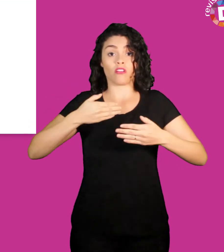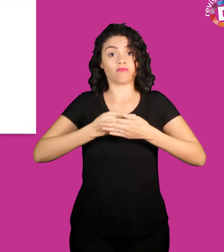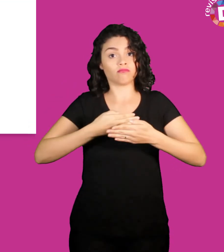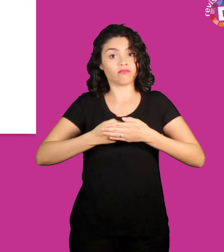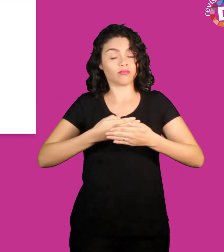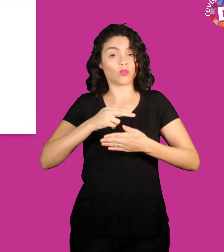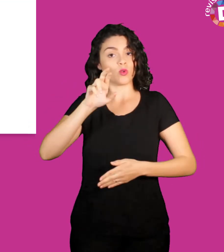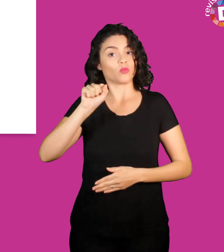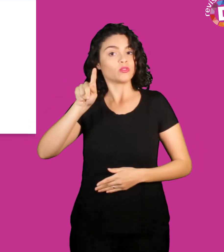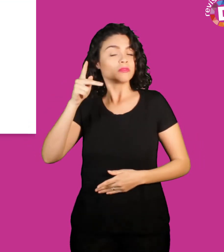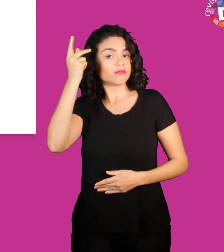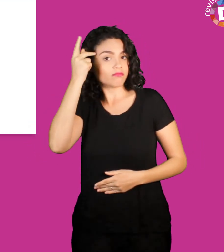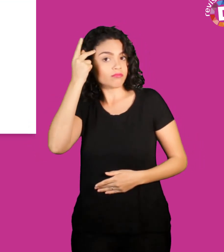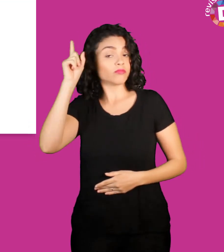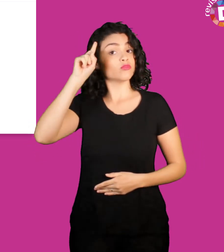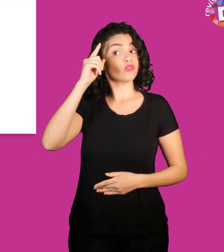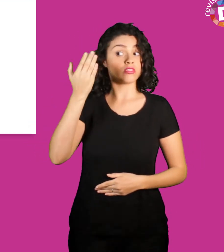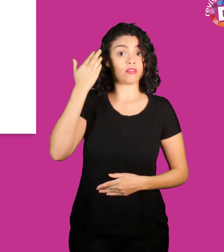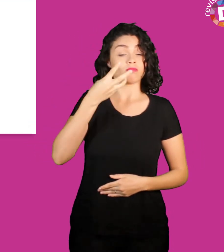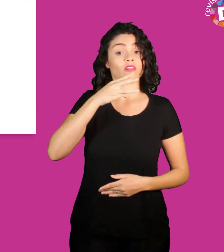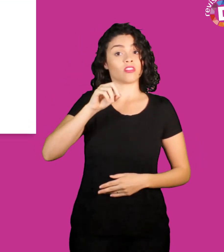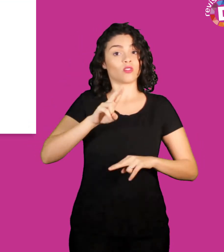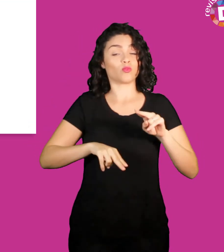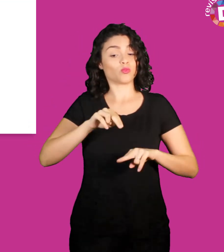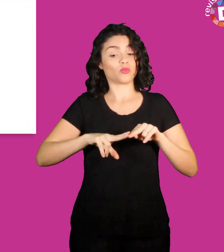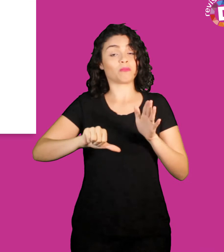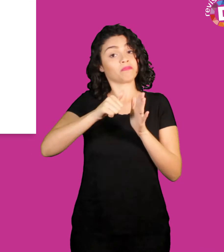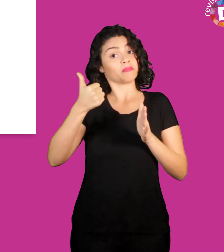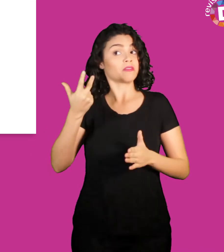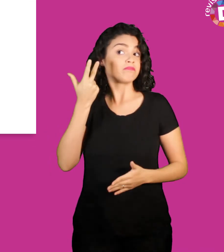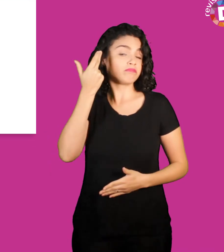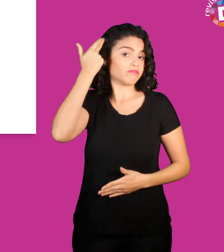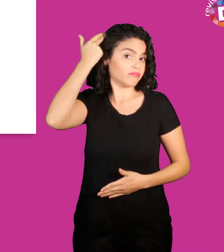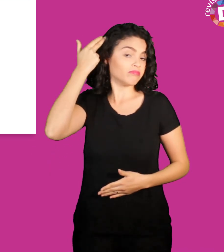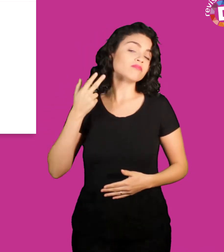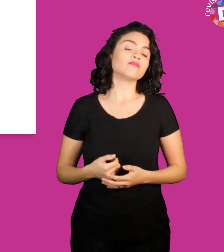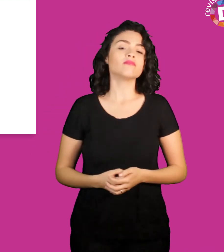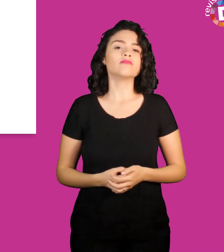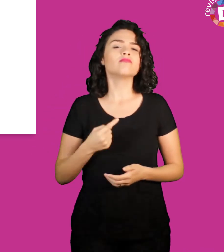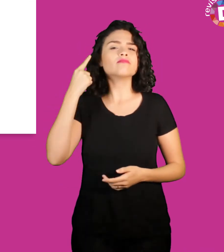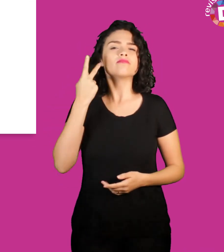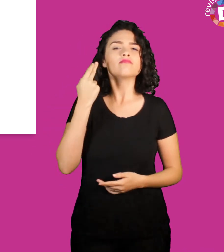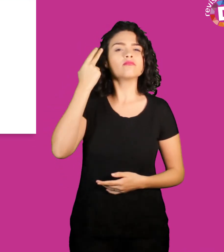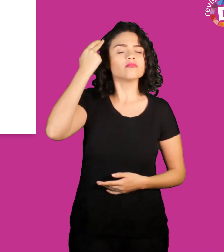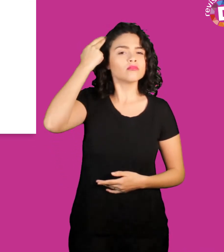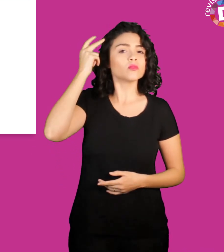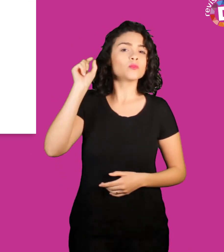são paulo no dia 30 de junho a cirurgia consiste em um implante de titânio